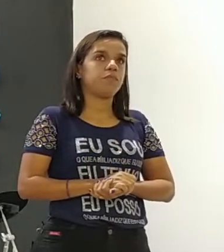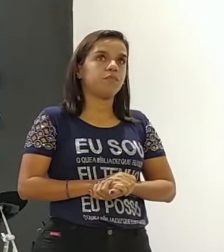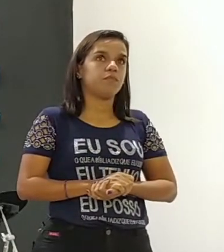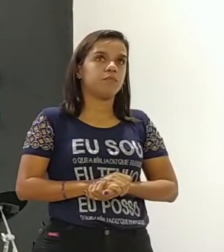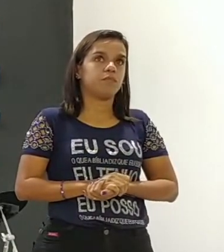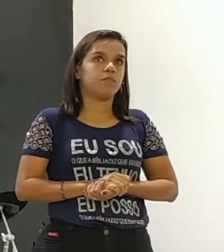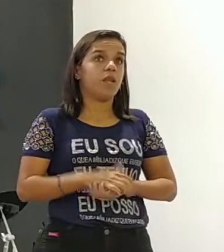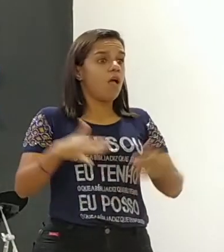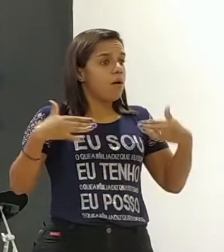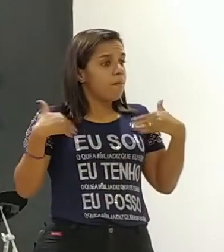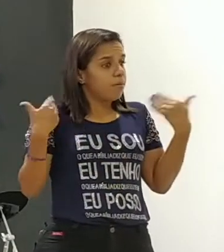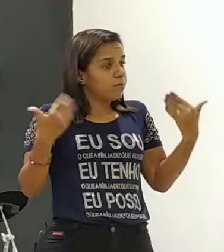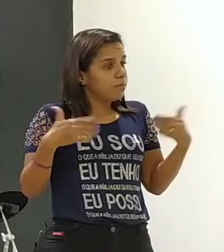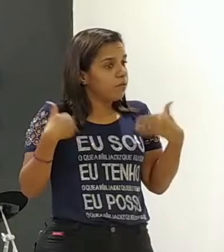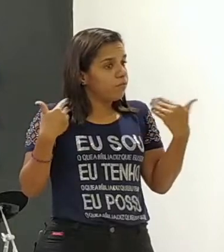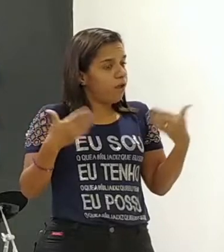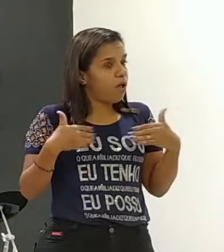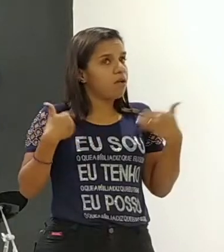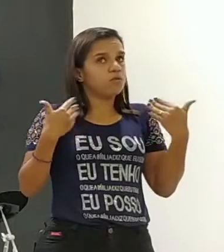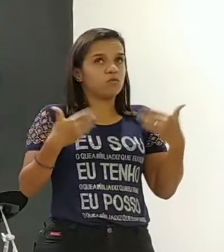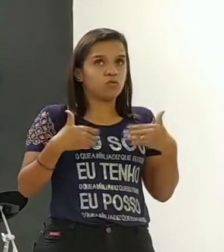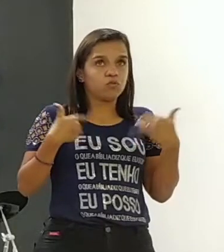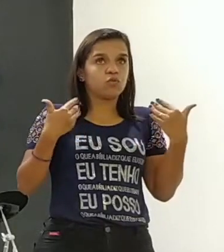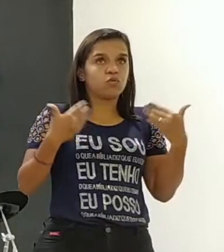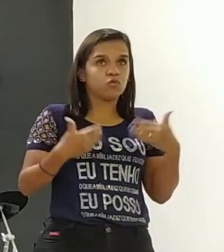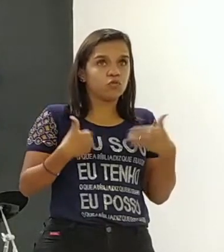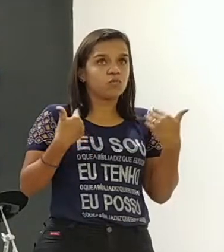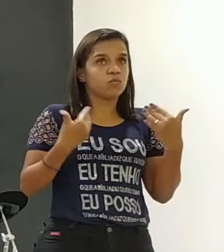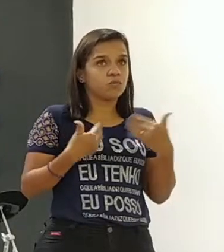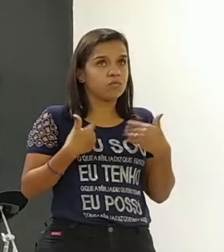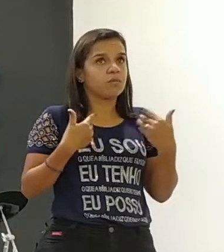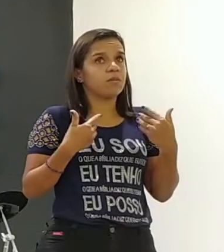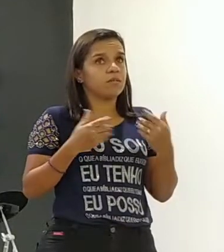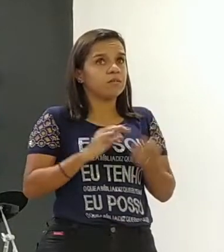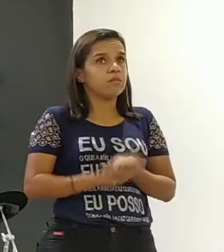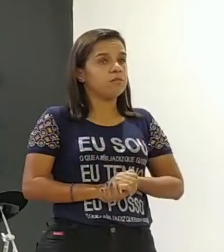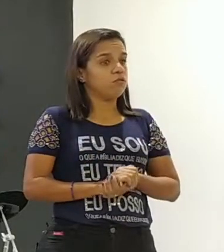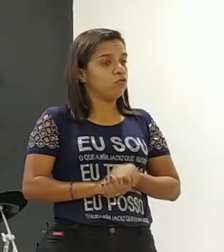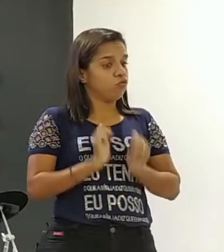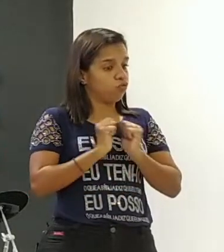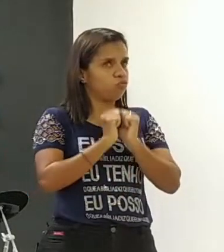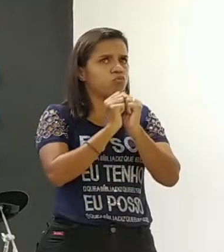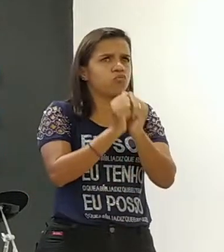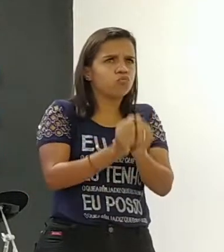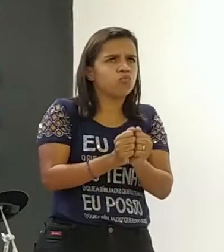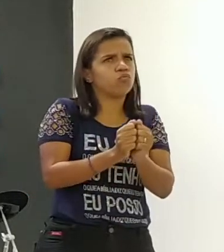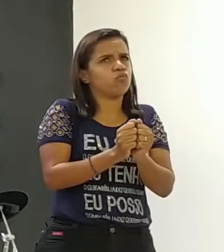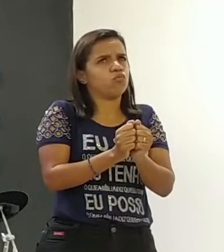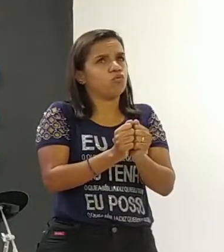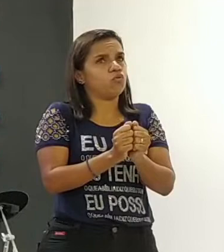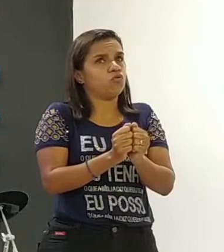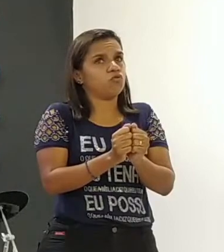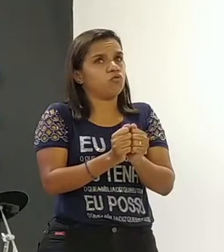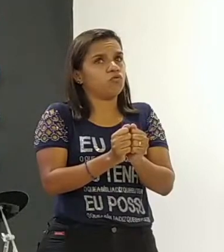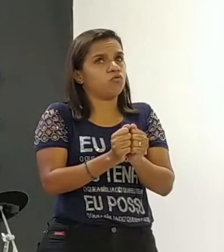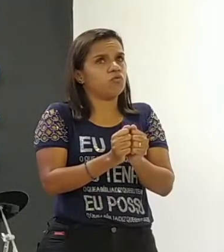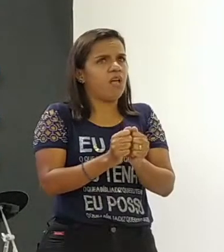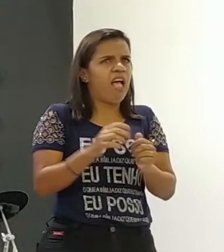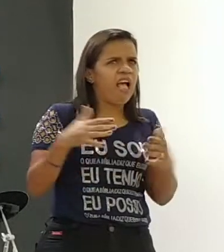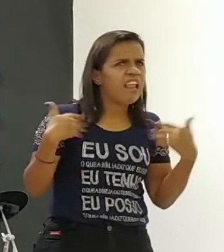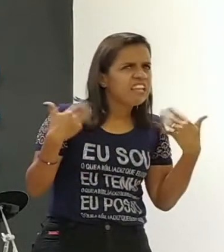mas alegrai-vos no fato de seres participantes das alegrias de